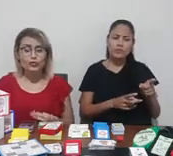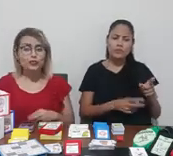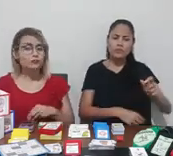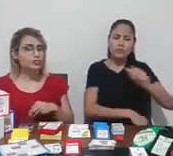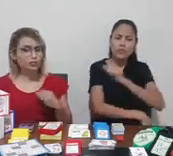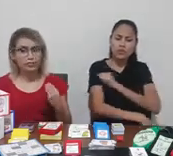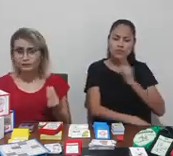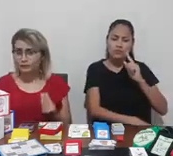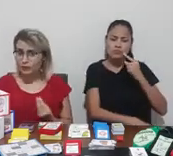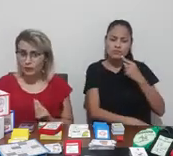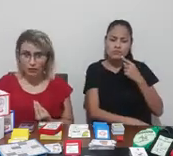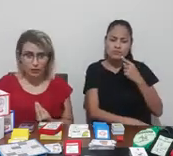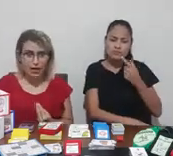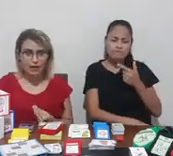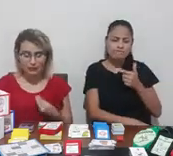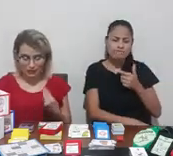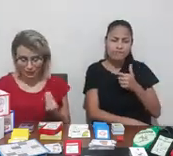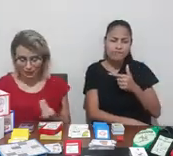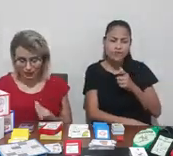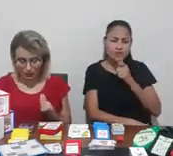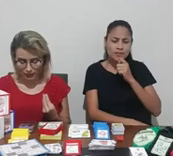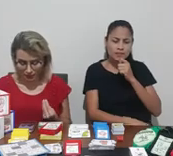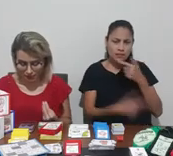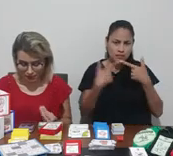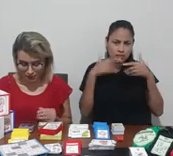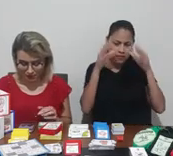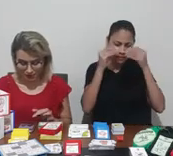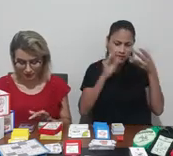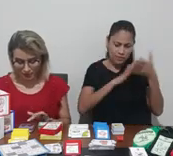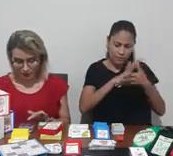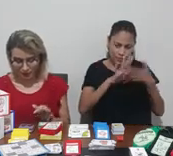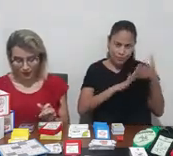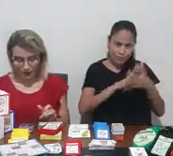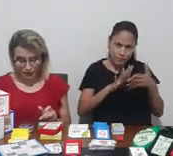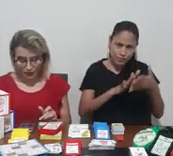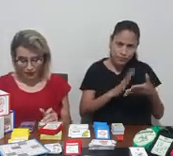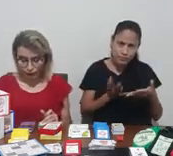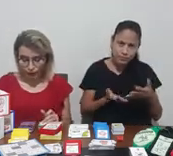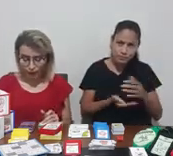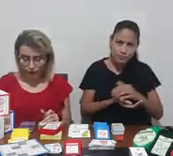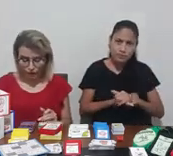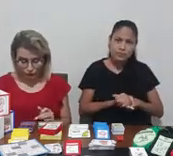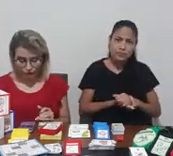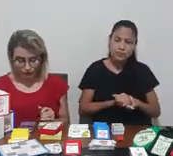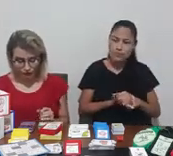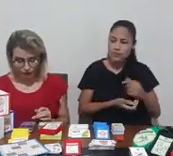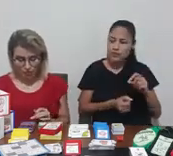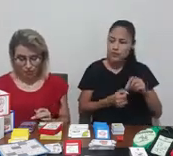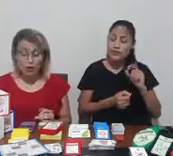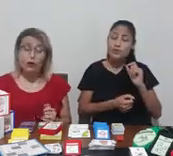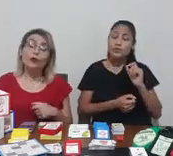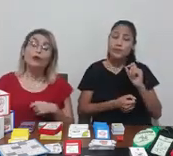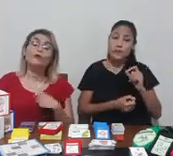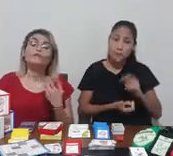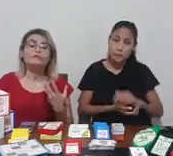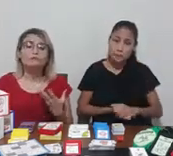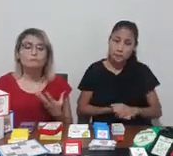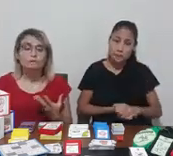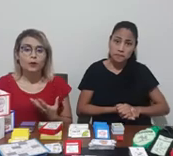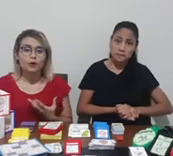surdo, ele não tinha ainda a aquisição da língua de sinais, tá? Então, o que foi que eu fiz?